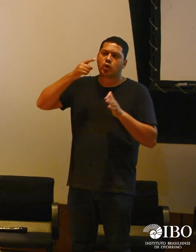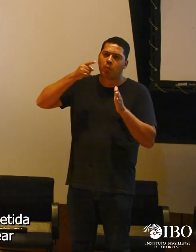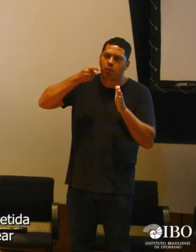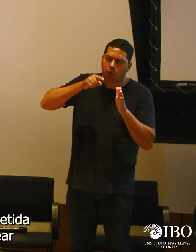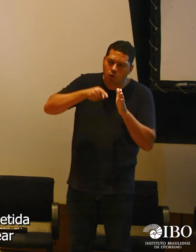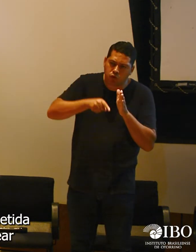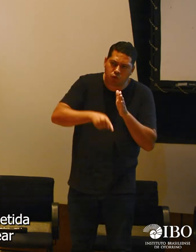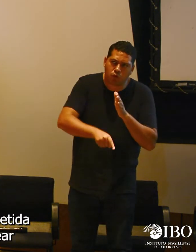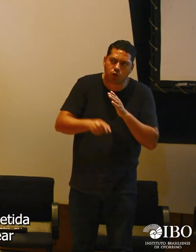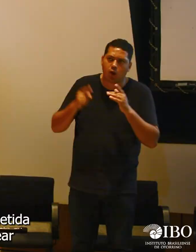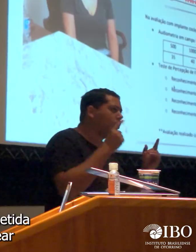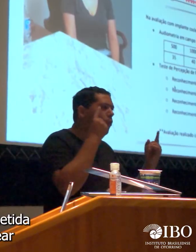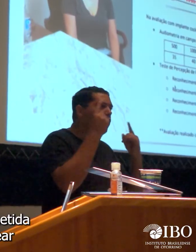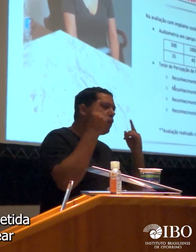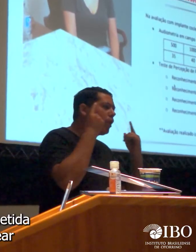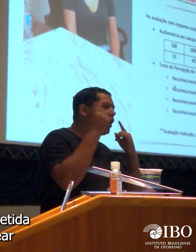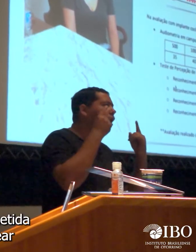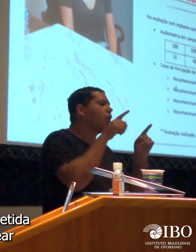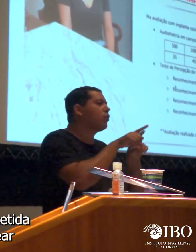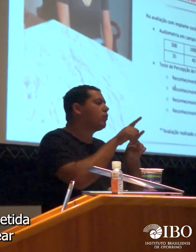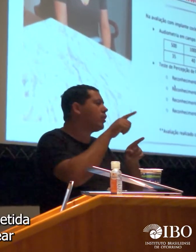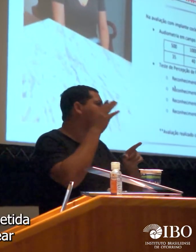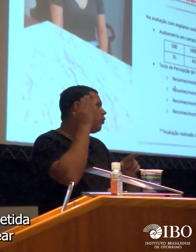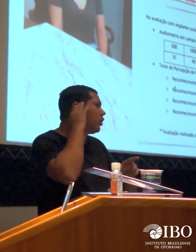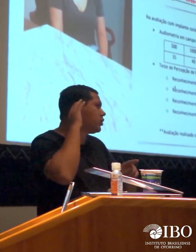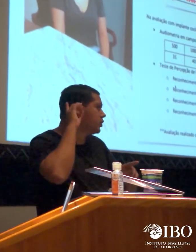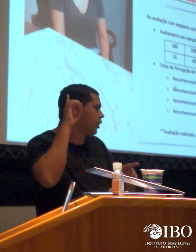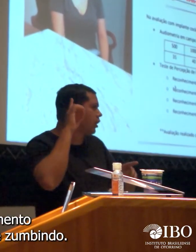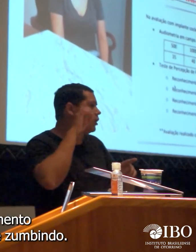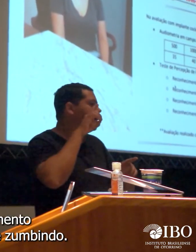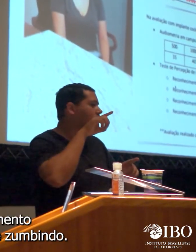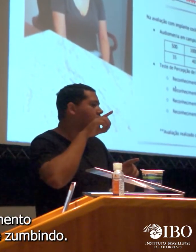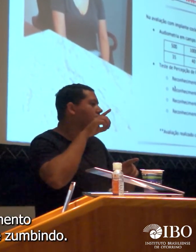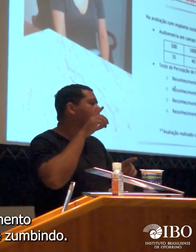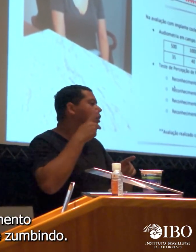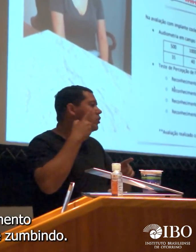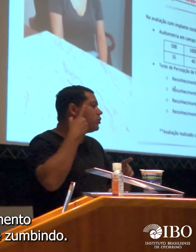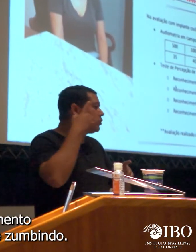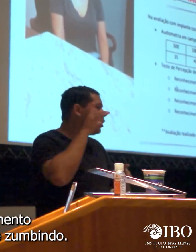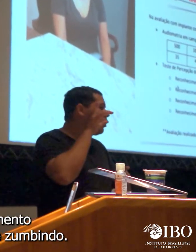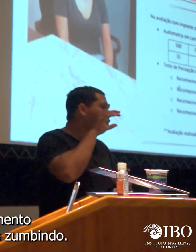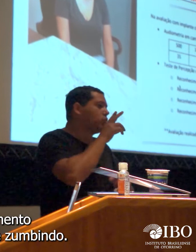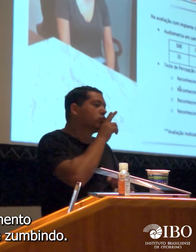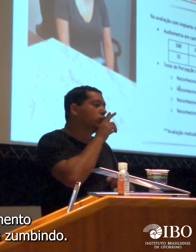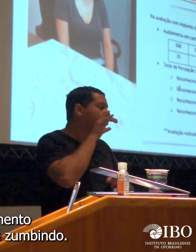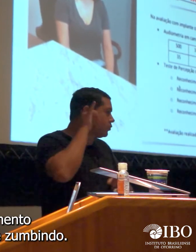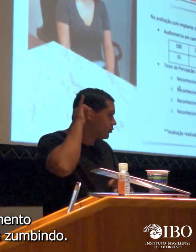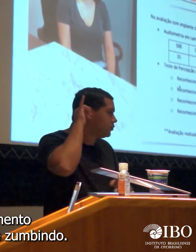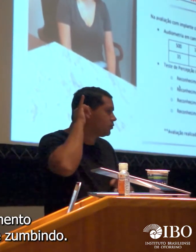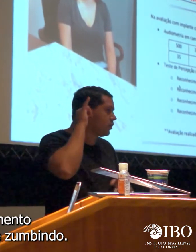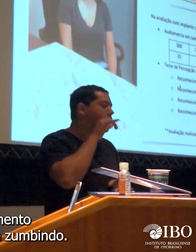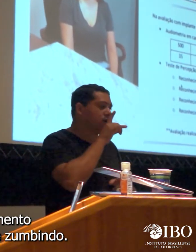unilateral em orelha direita. Ela foi submetida a cirurgia de implante coclear na orelha direita para tratamento de uma